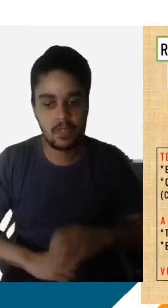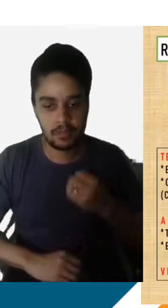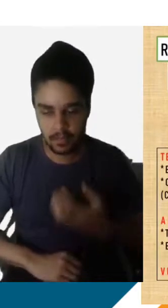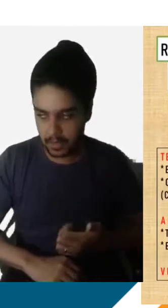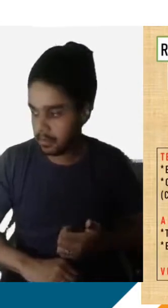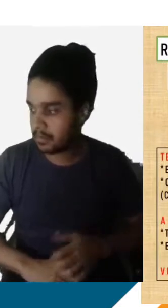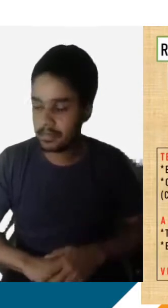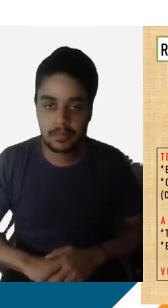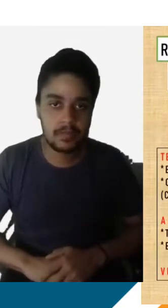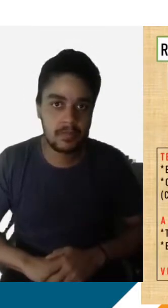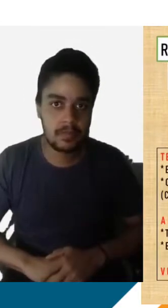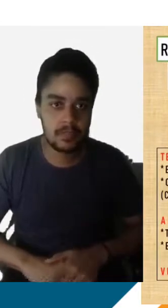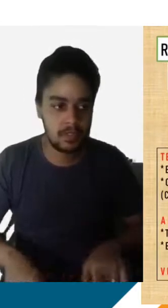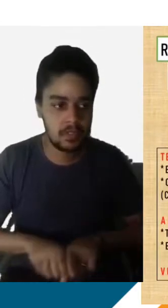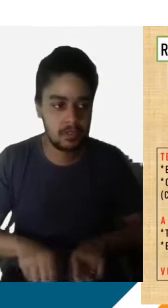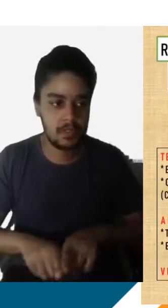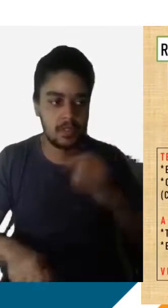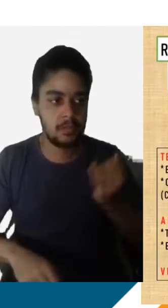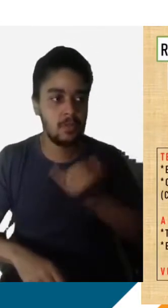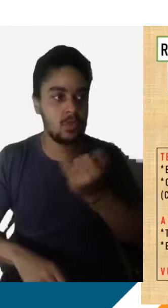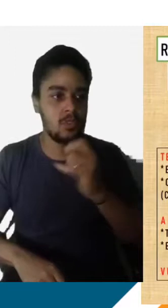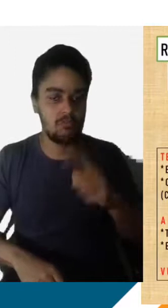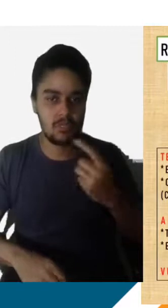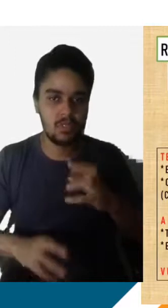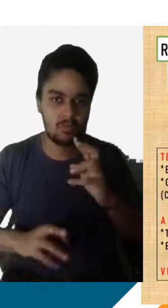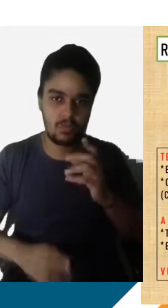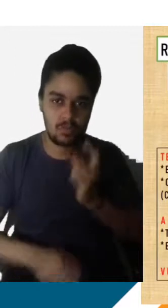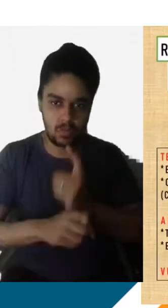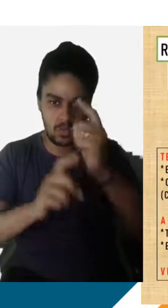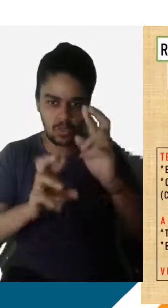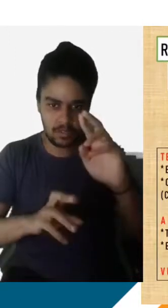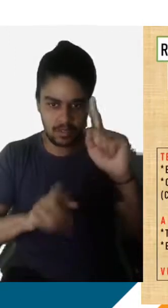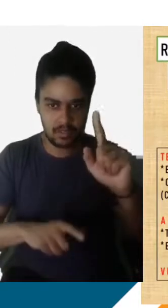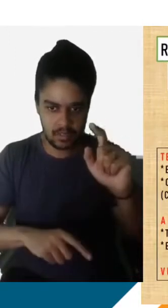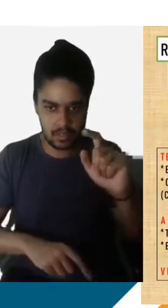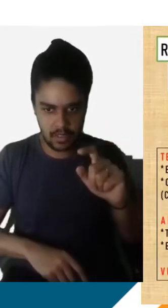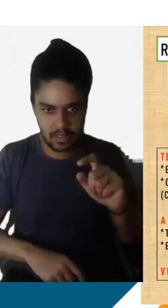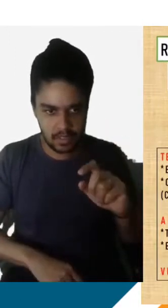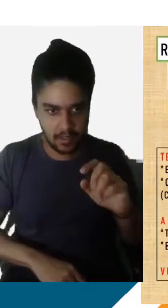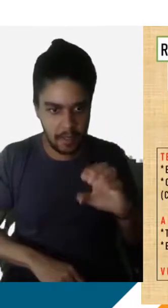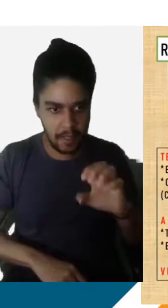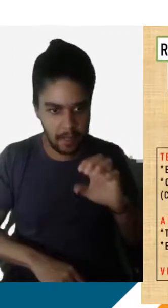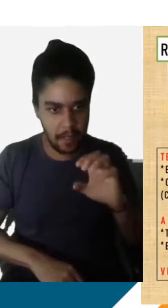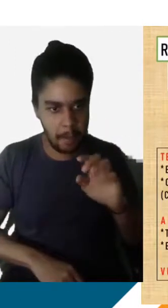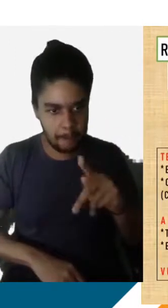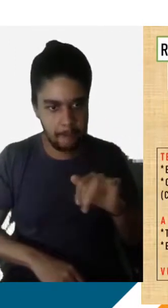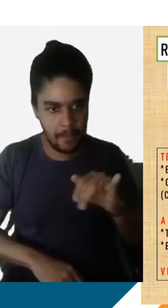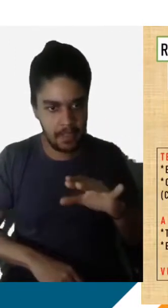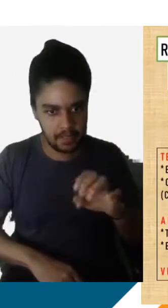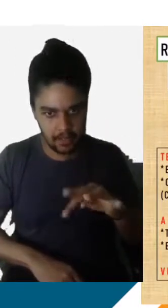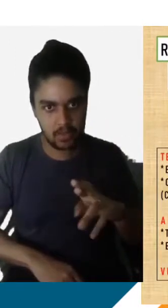oceânico. Tudo bem? Além disso, é importante a gente diferenciar o epicentro do